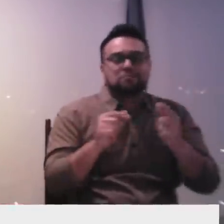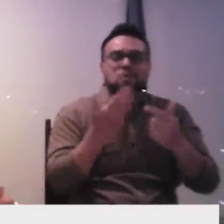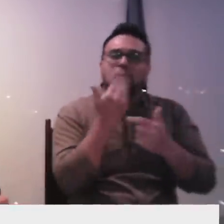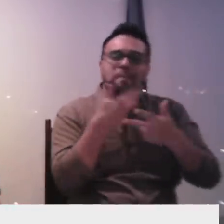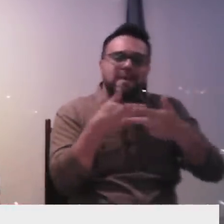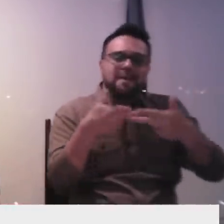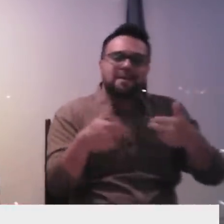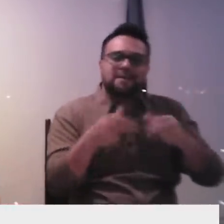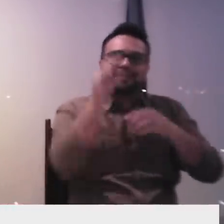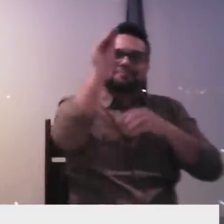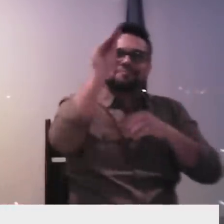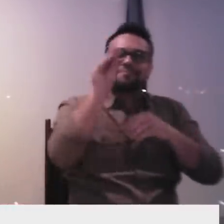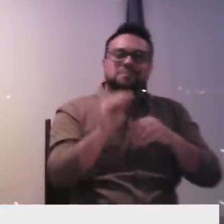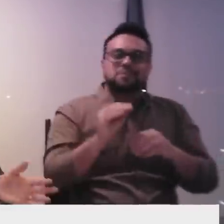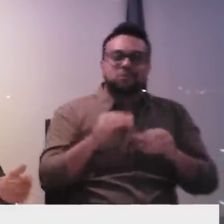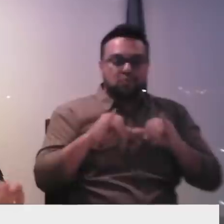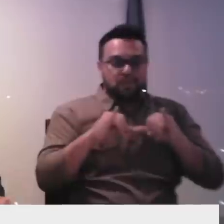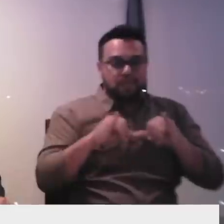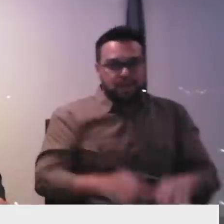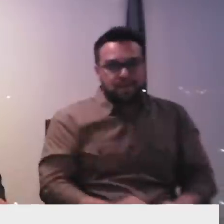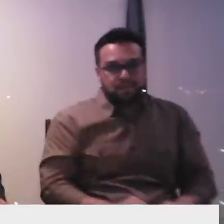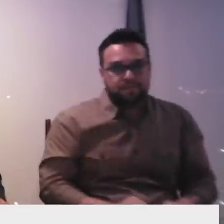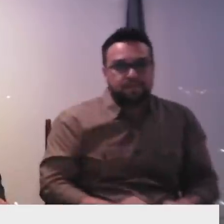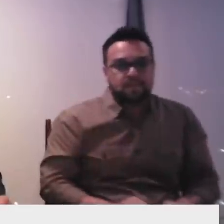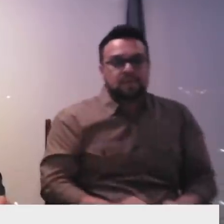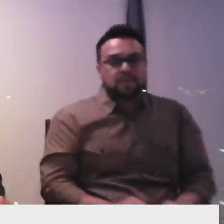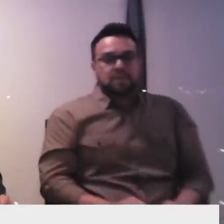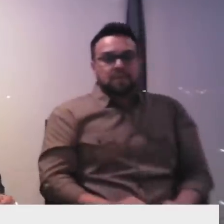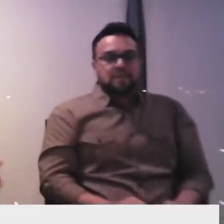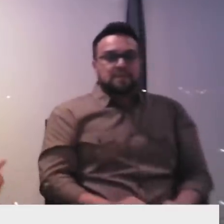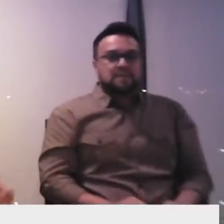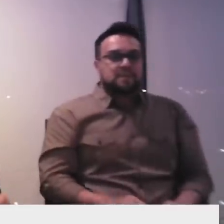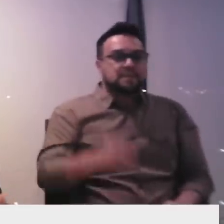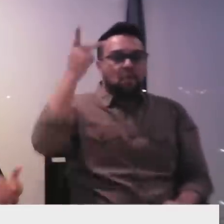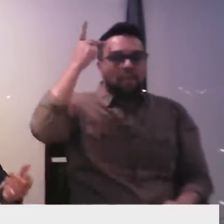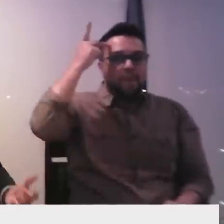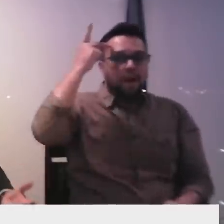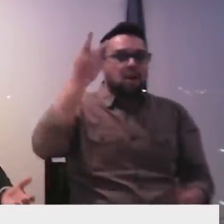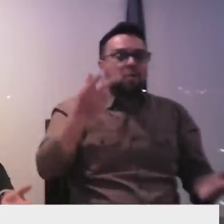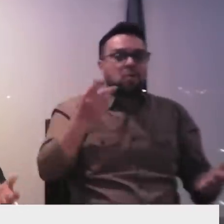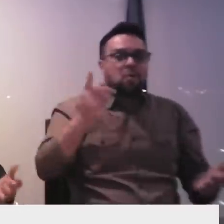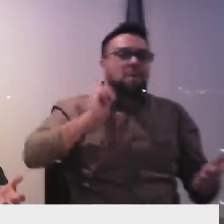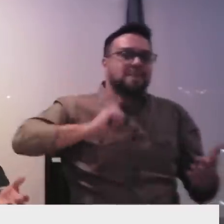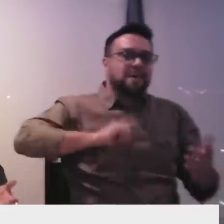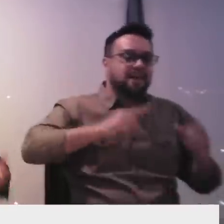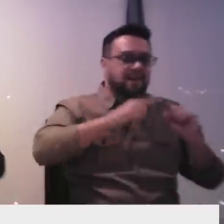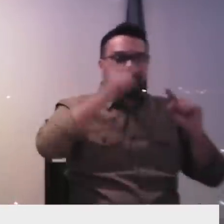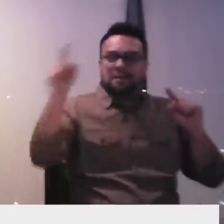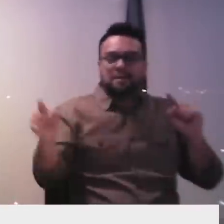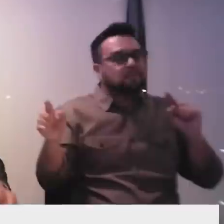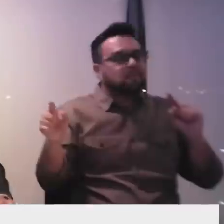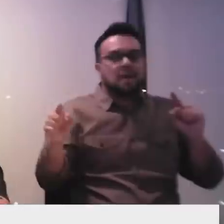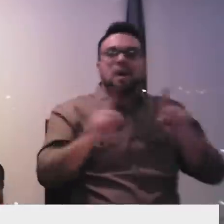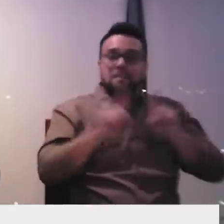serve apenas para levar, por exemplo, do Centro-Oeste para o Porto de Santos, o Porto de Itaqui, serve também dessas regiões